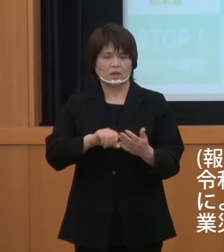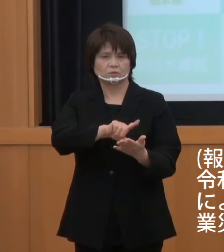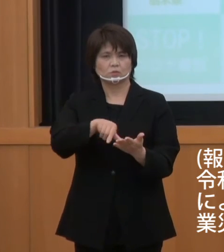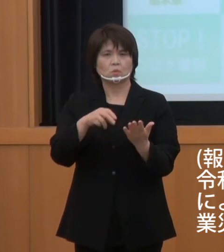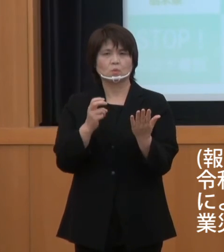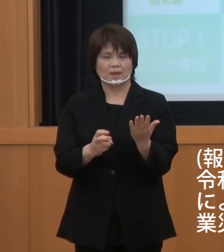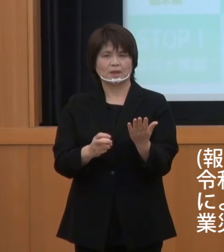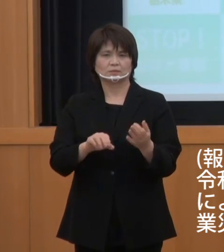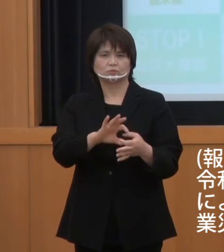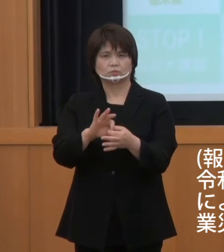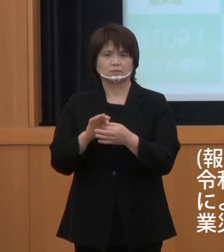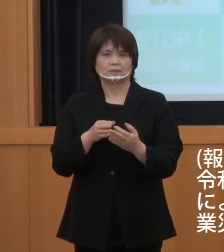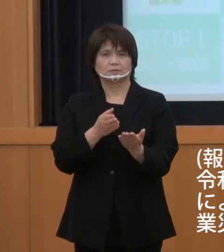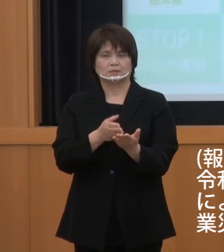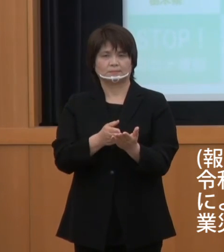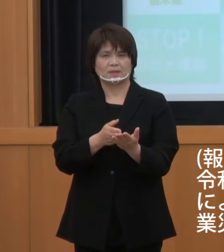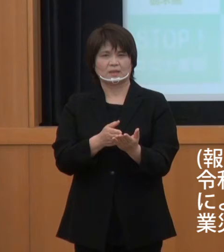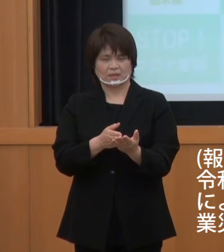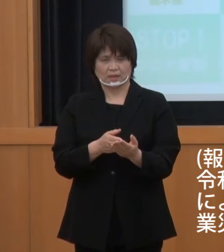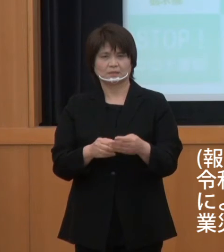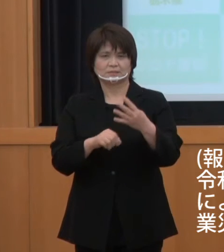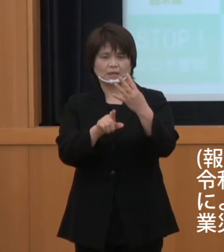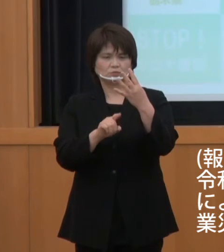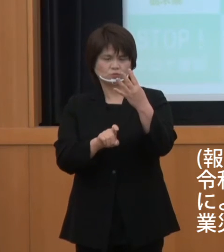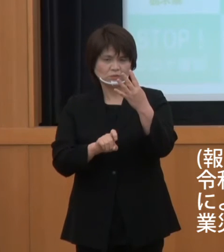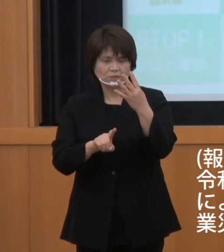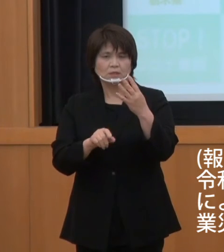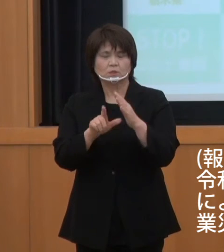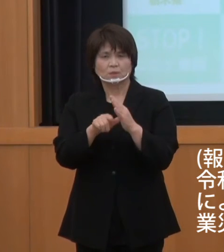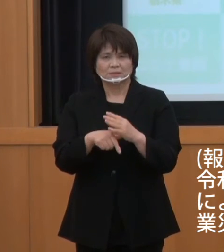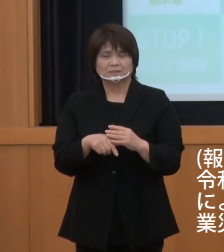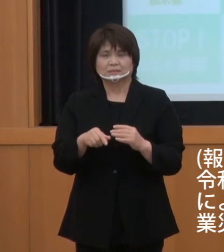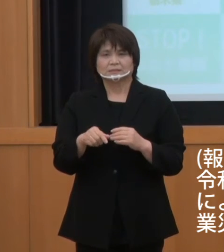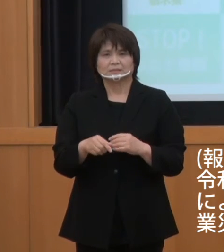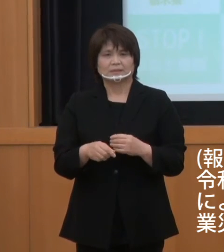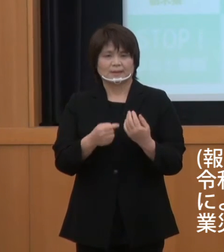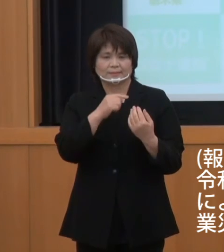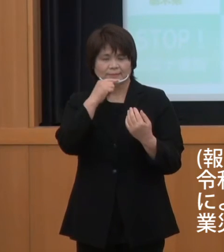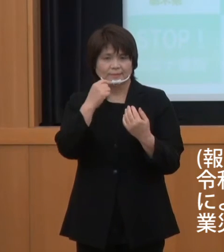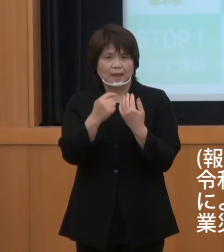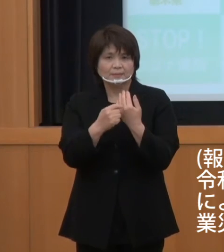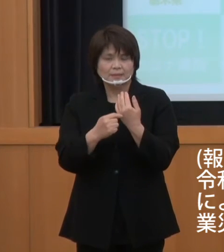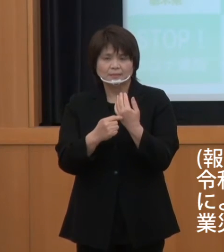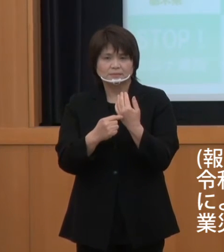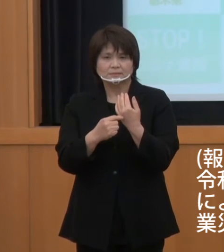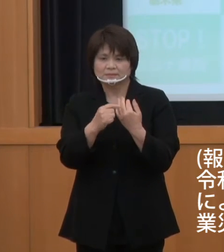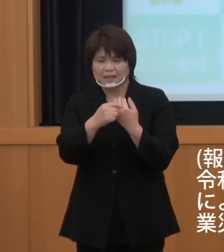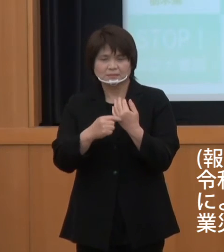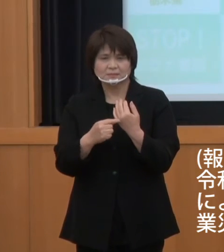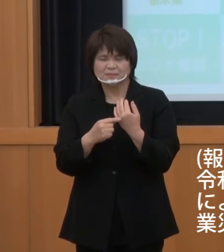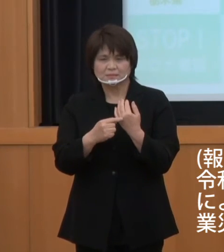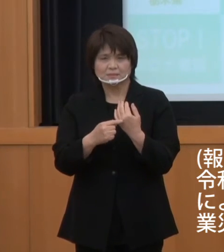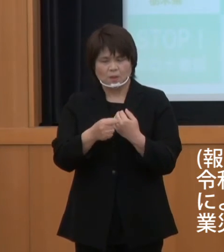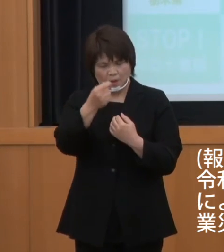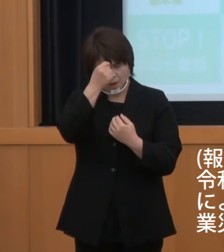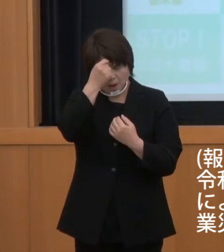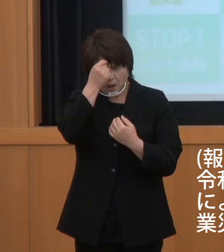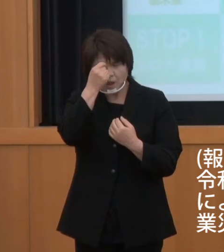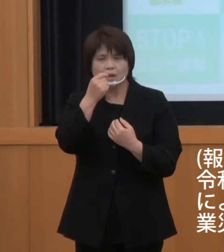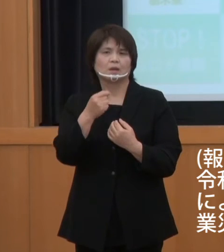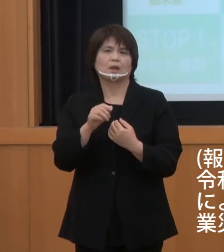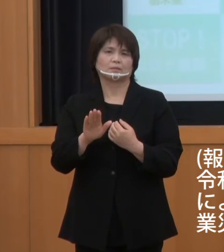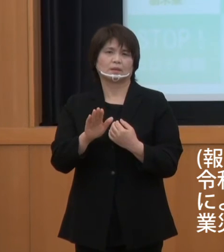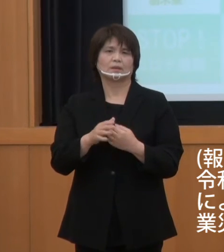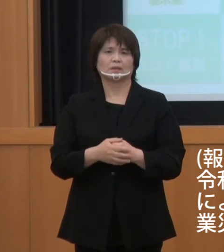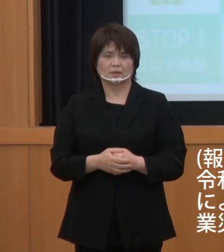月の10・11の構想によって梨の被害が発生いたしました。詳細な被害調査を行った